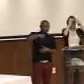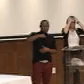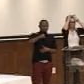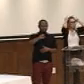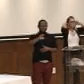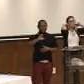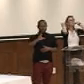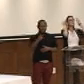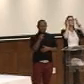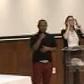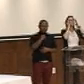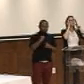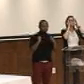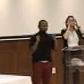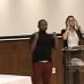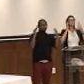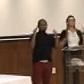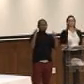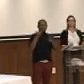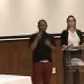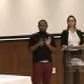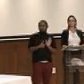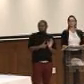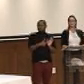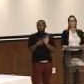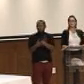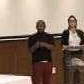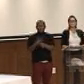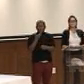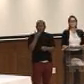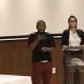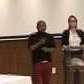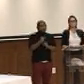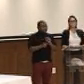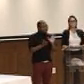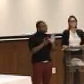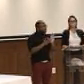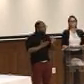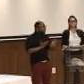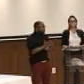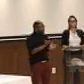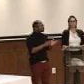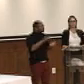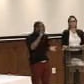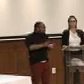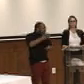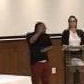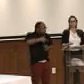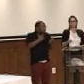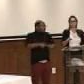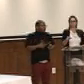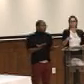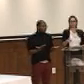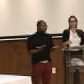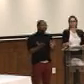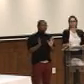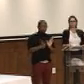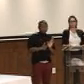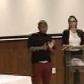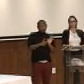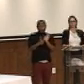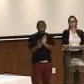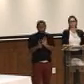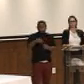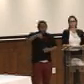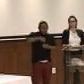pediu vistas para impedir que a proposta fosse aprovada. Naquela mesma reunião, dentro da reunião do Conselho Superior, fizemos a